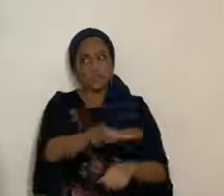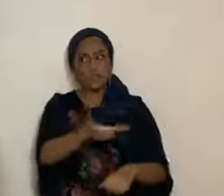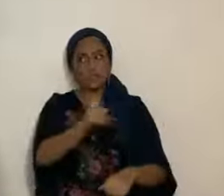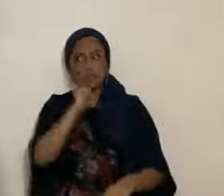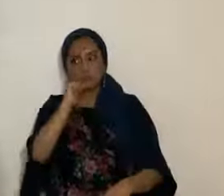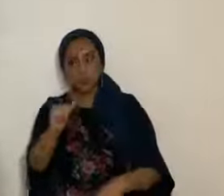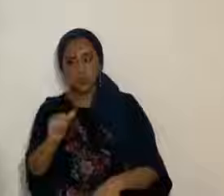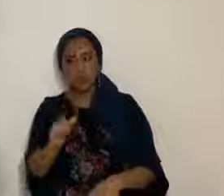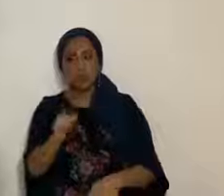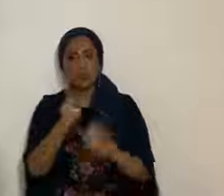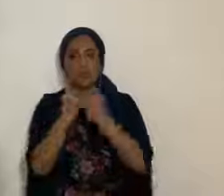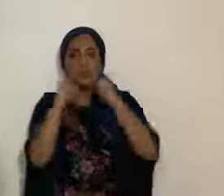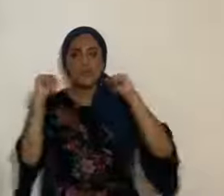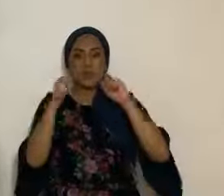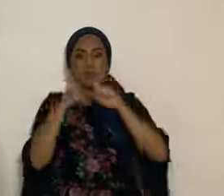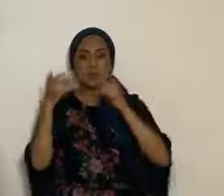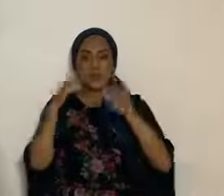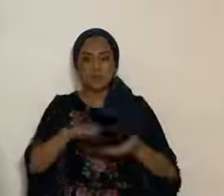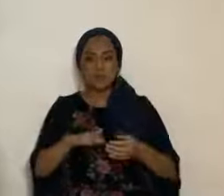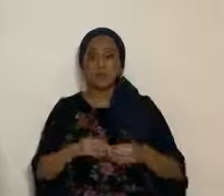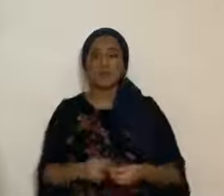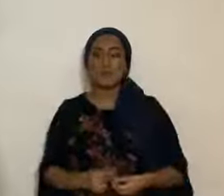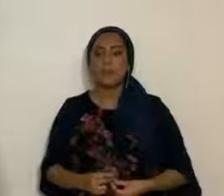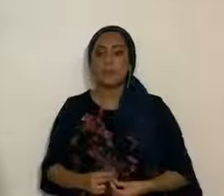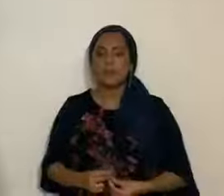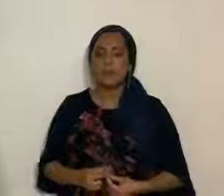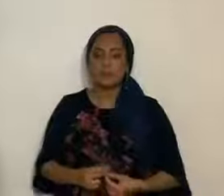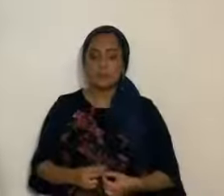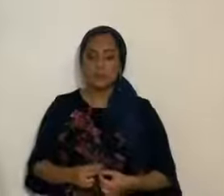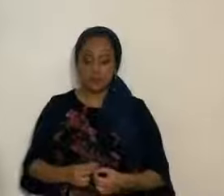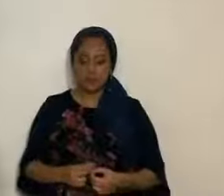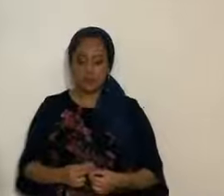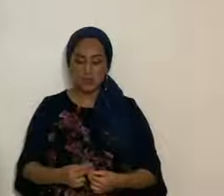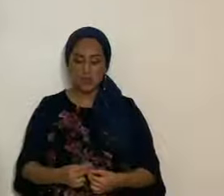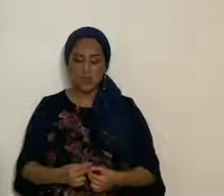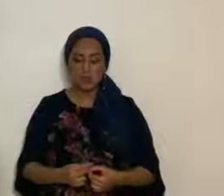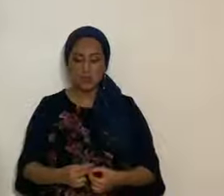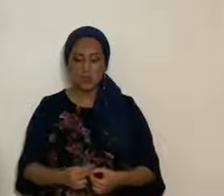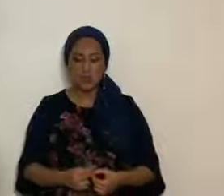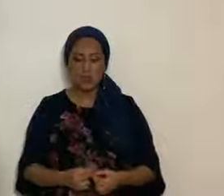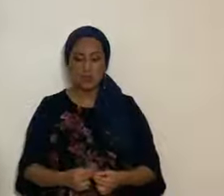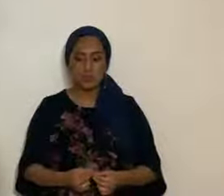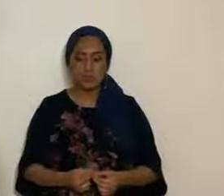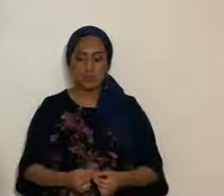para librarlo así de sus manos, para hacerlo volver a su padre.